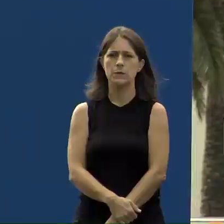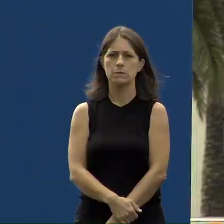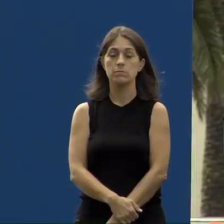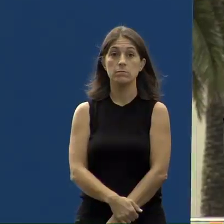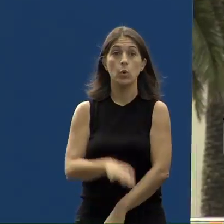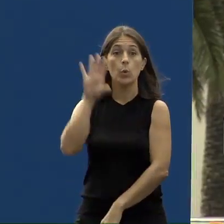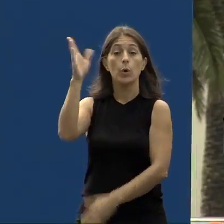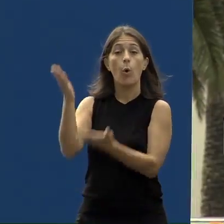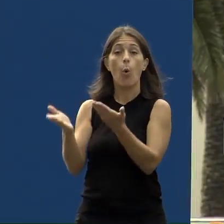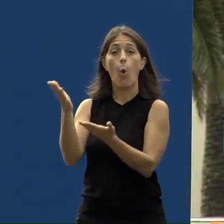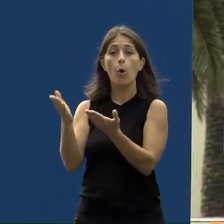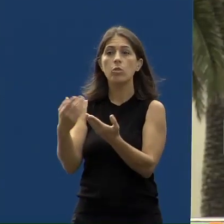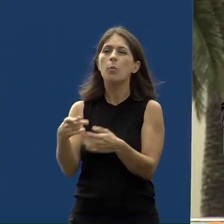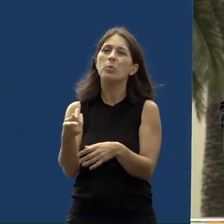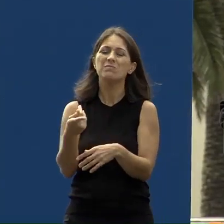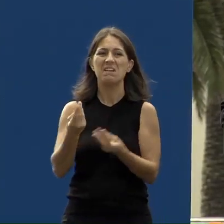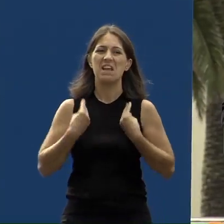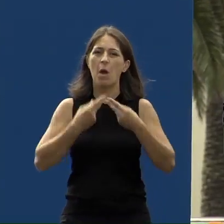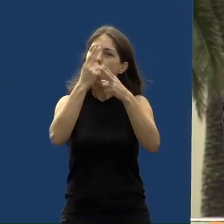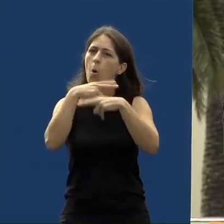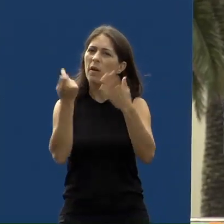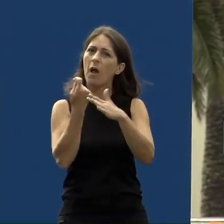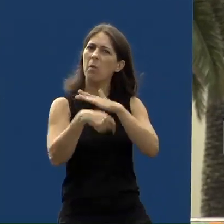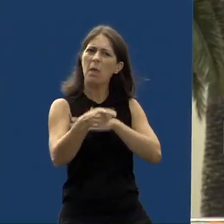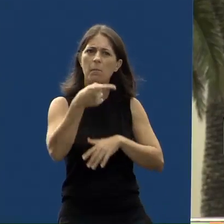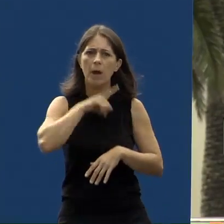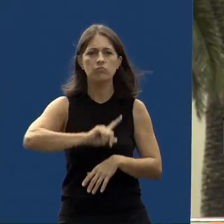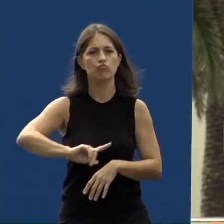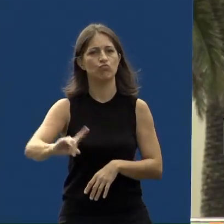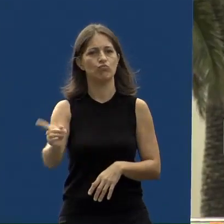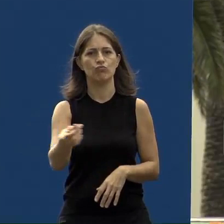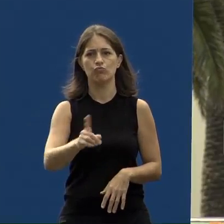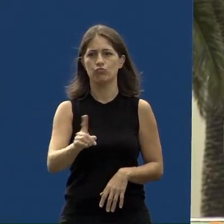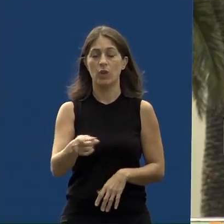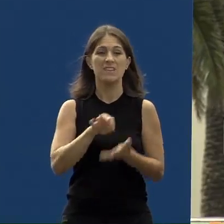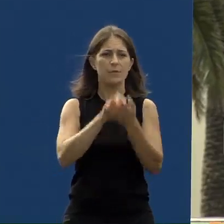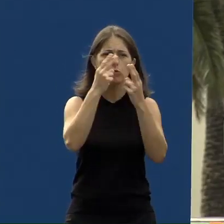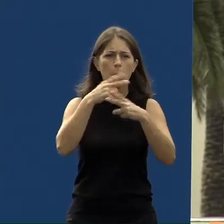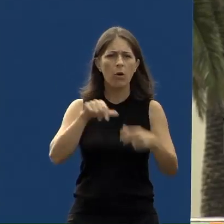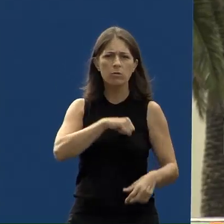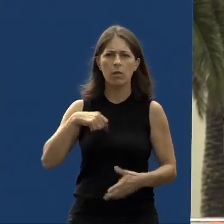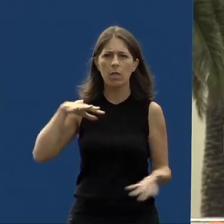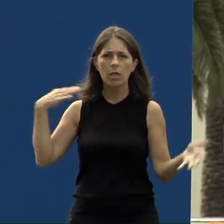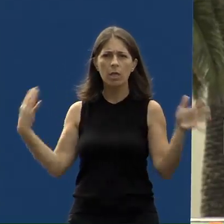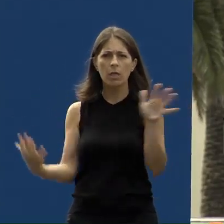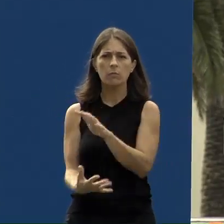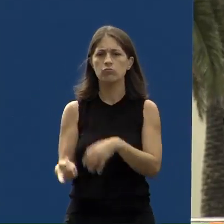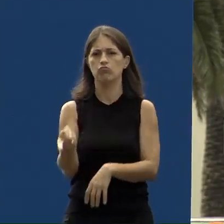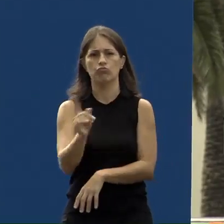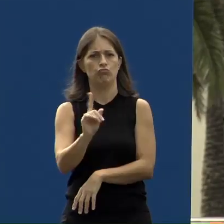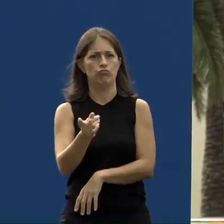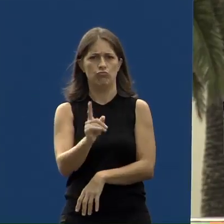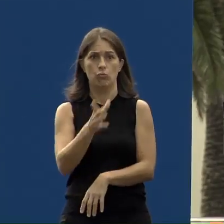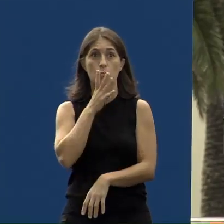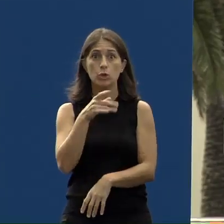Un país xusto non malvende a súa sanidade pública. Un país xusto non privatiza os servicios públicos. Porque o servicio hai